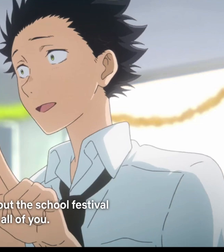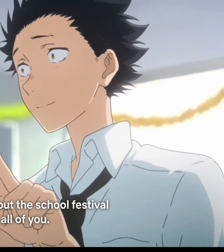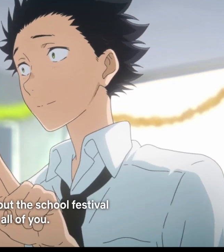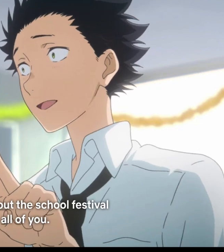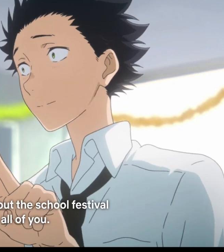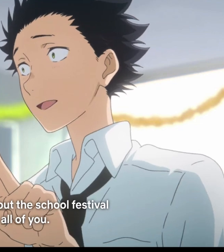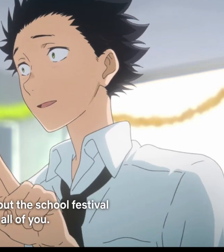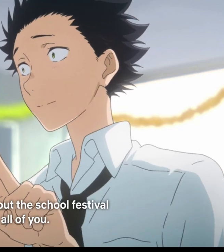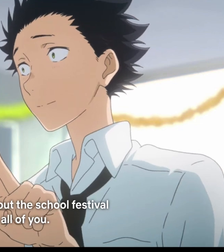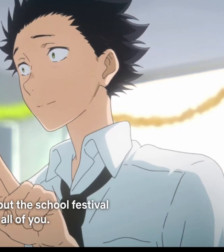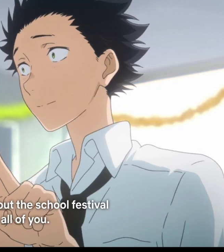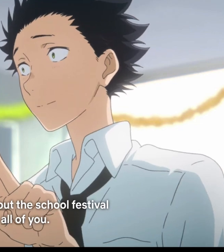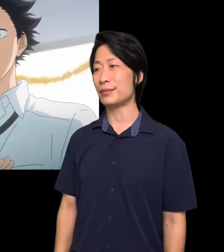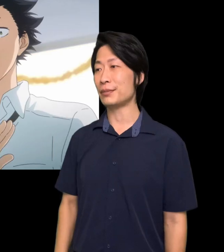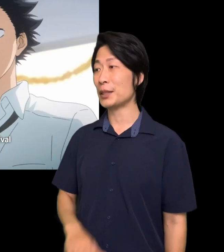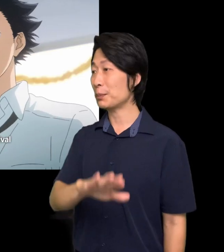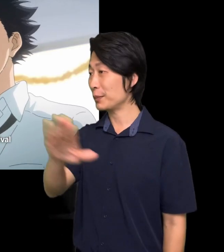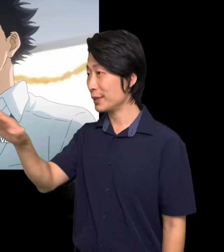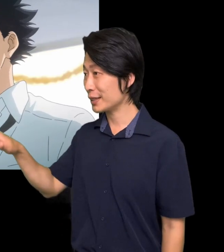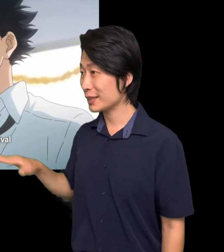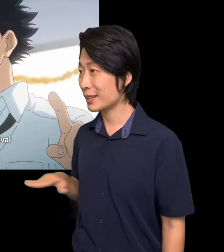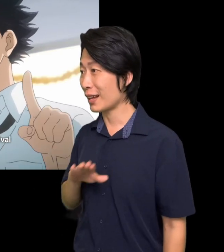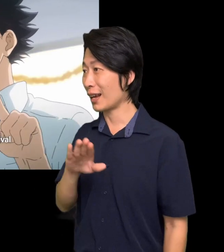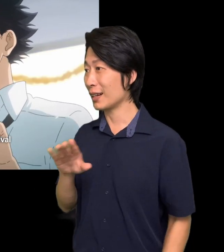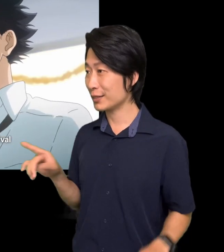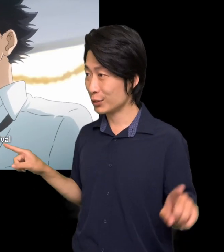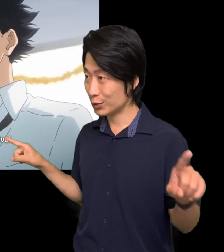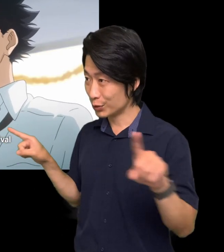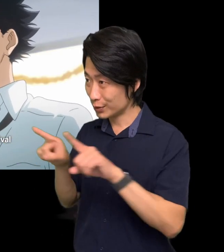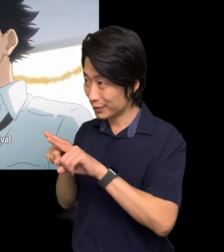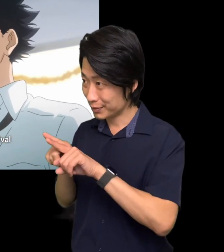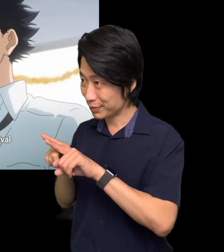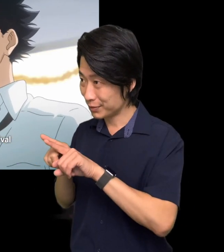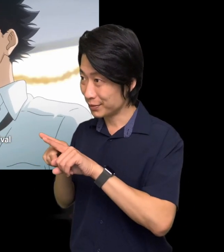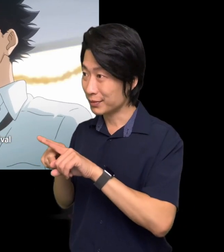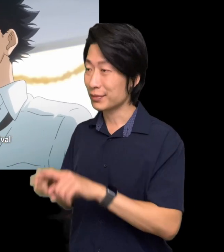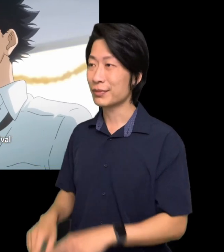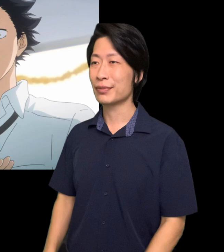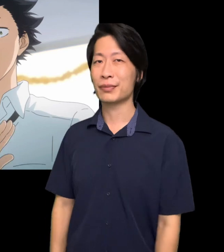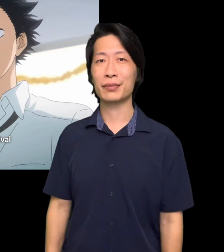で一緒に。 みんなで一緒に。